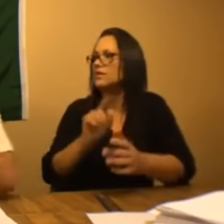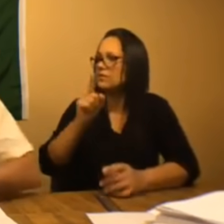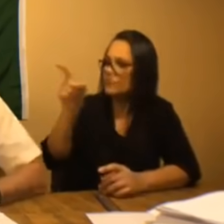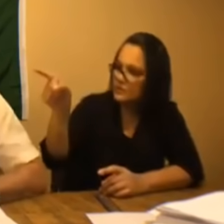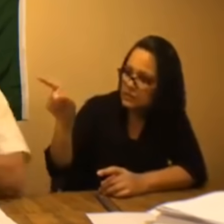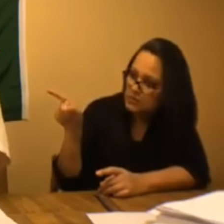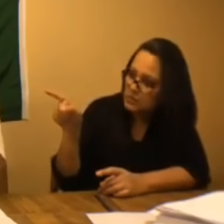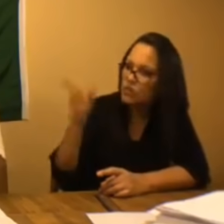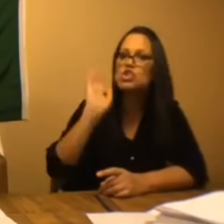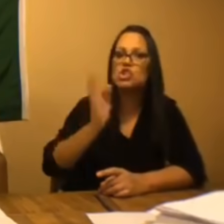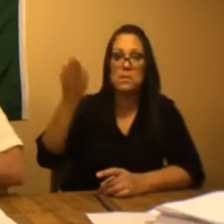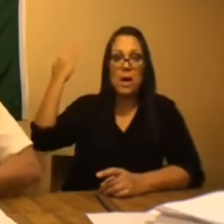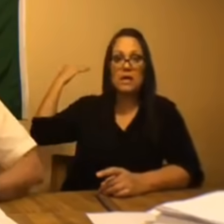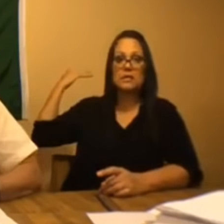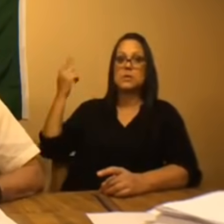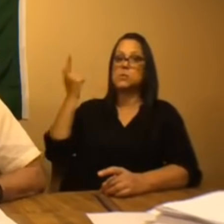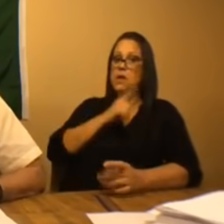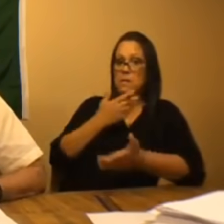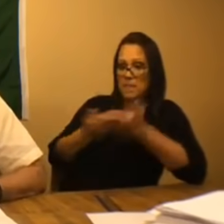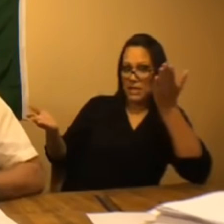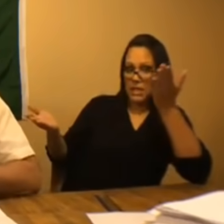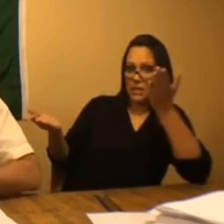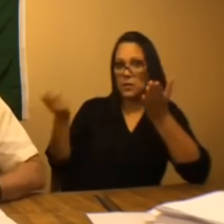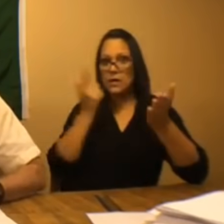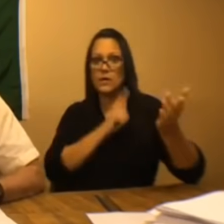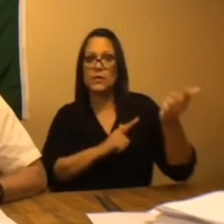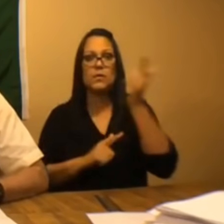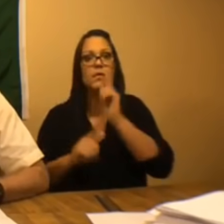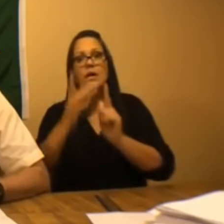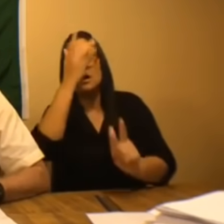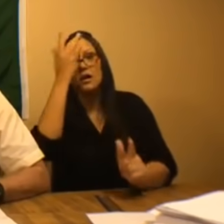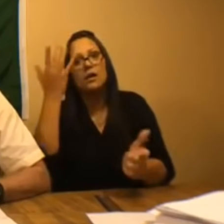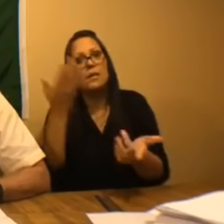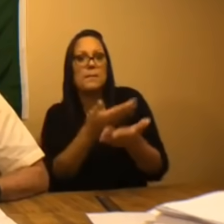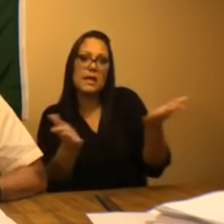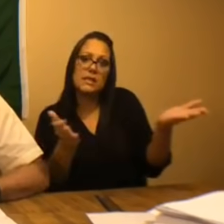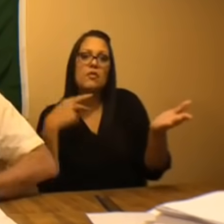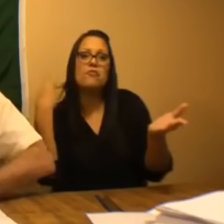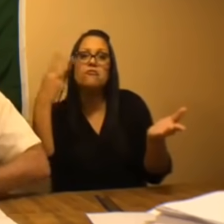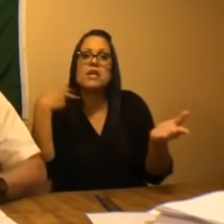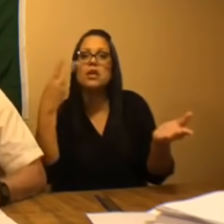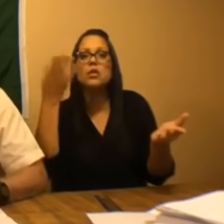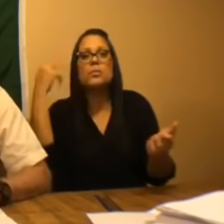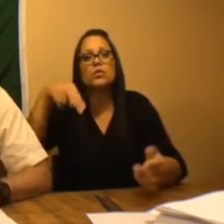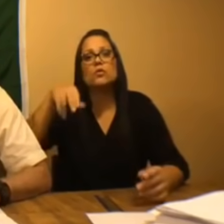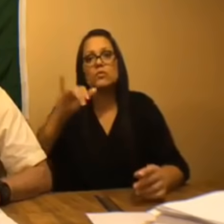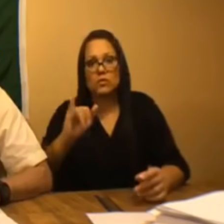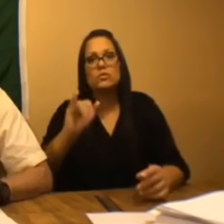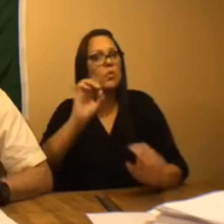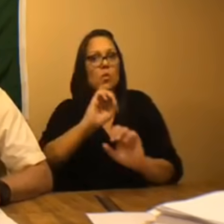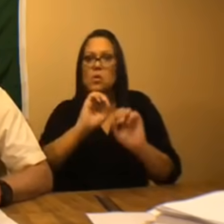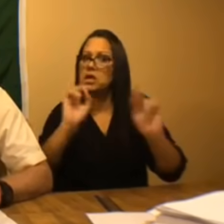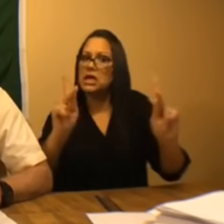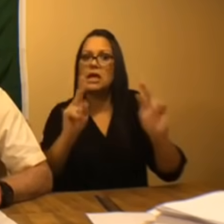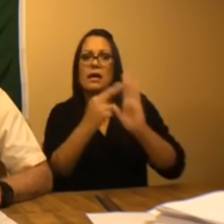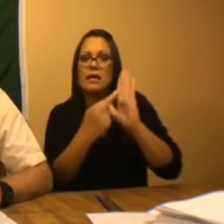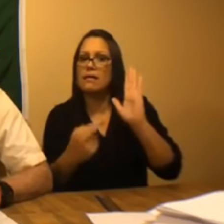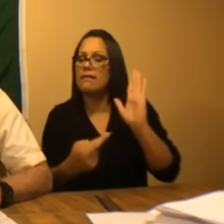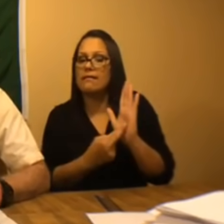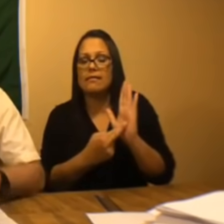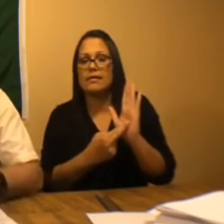disputou no passado. Perdeu, faz parte da regra do jogo. O Hélio perdeu com o candidato a vereador em Nova Iguaçu. Faz parte da regra do jogo.